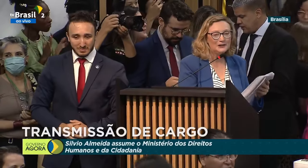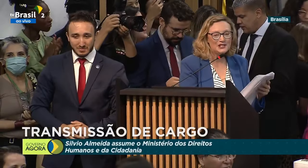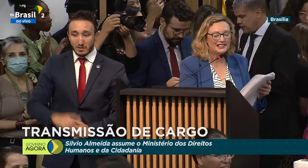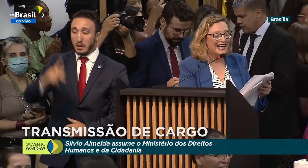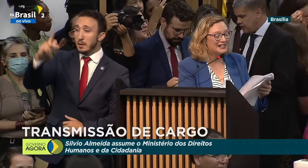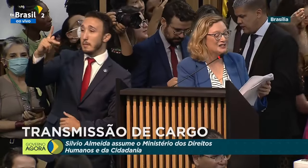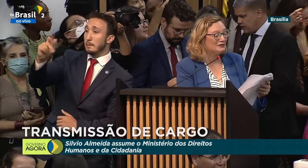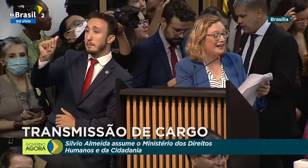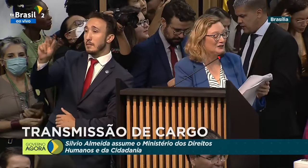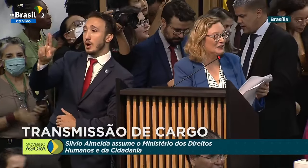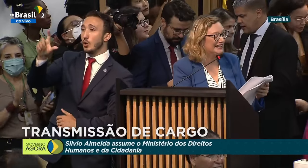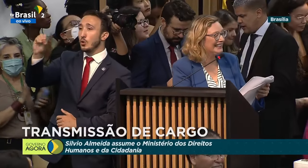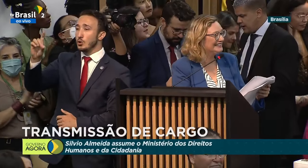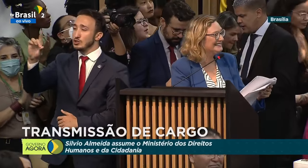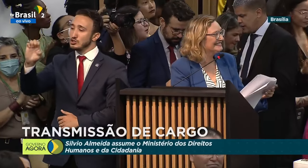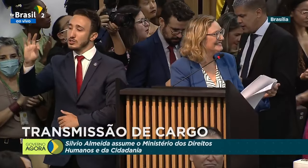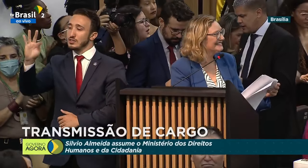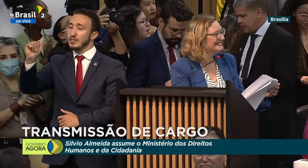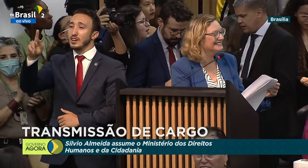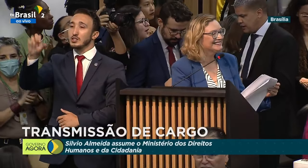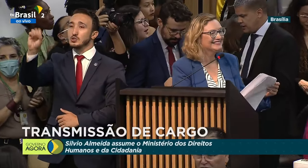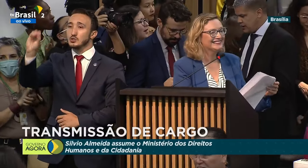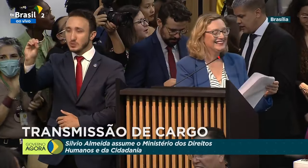Paulo de Tarso